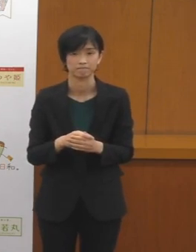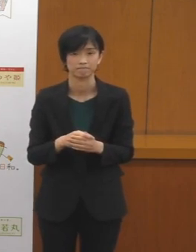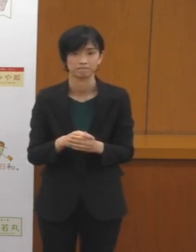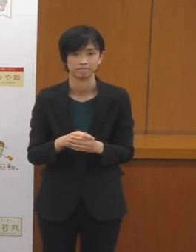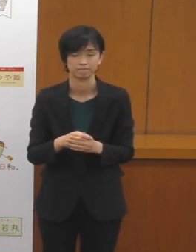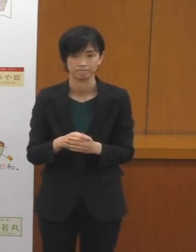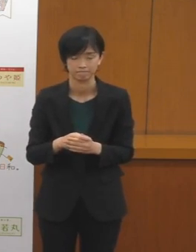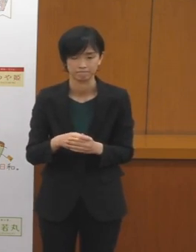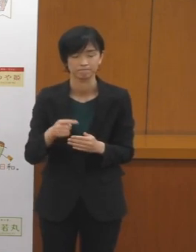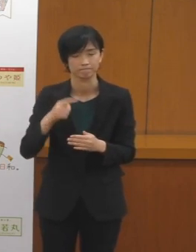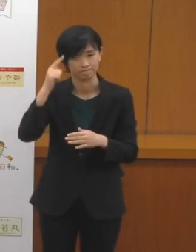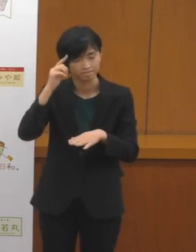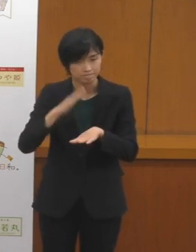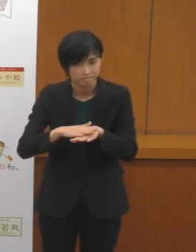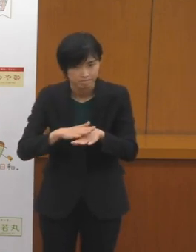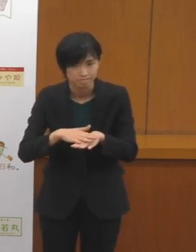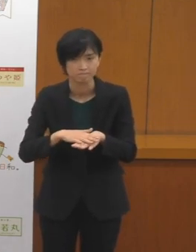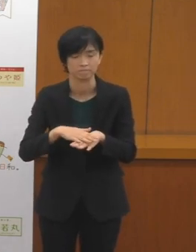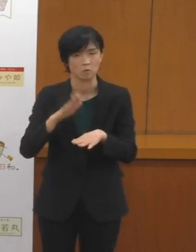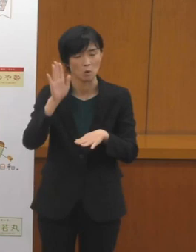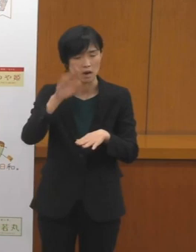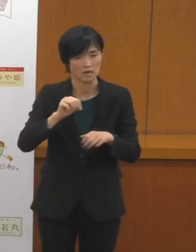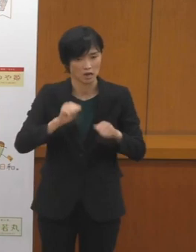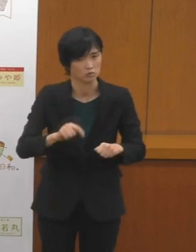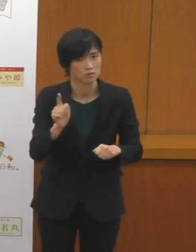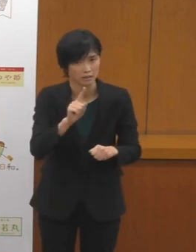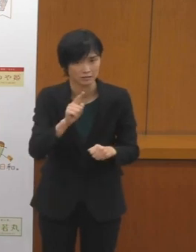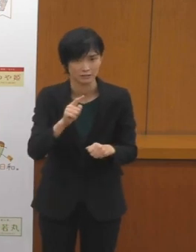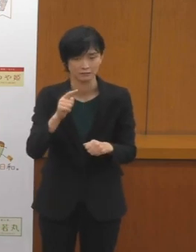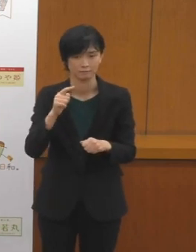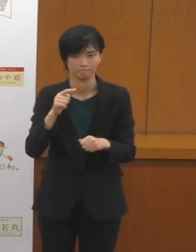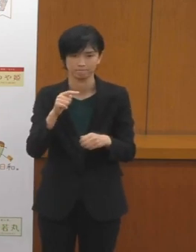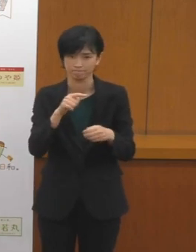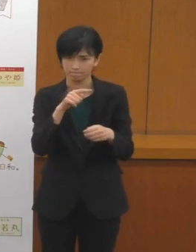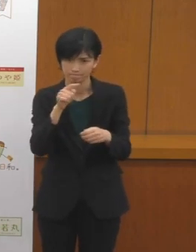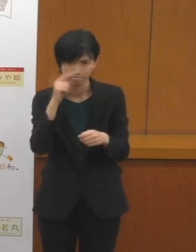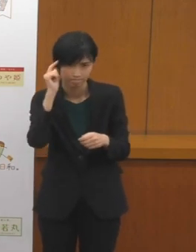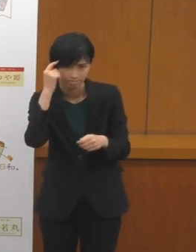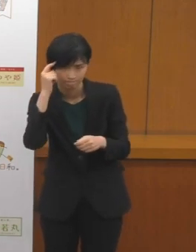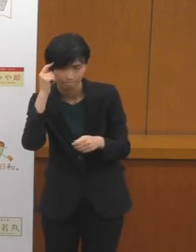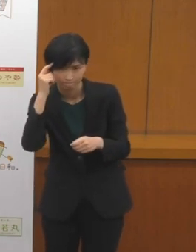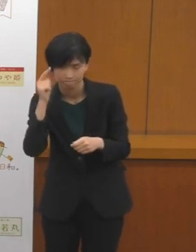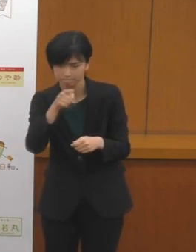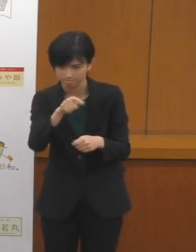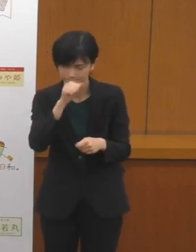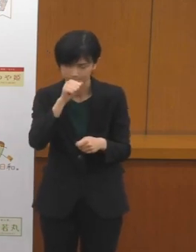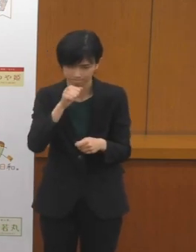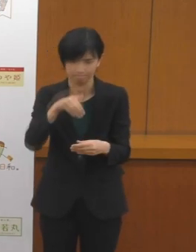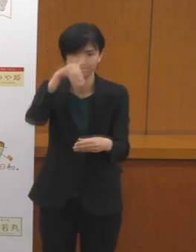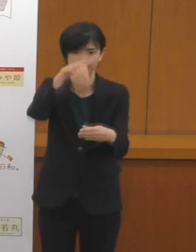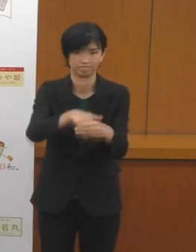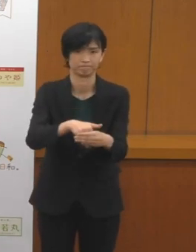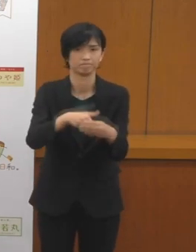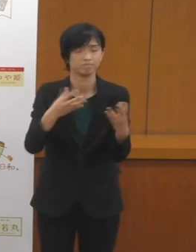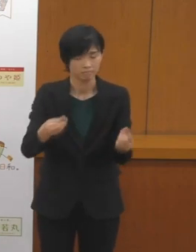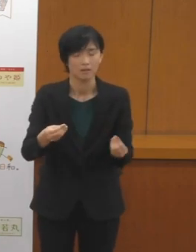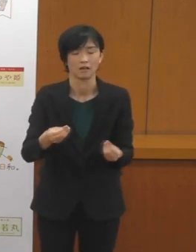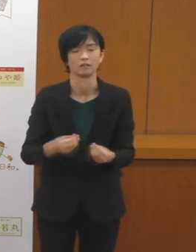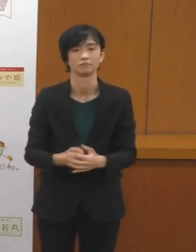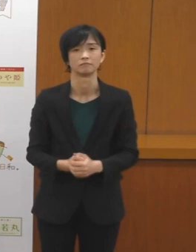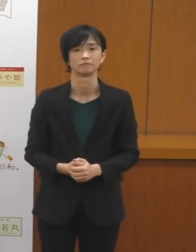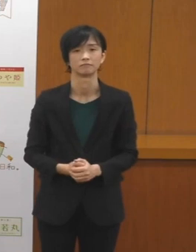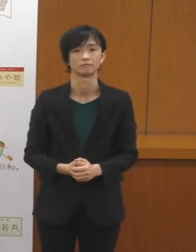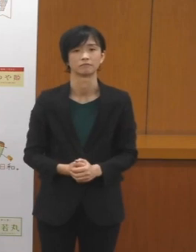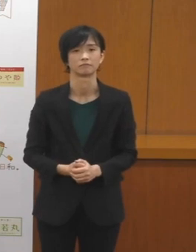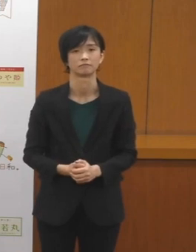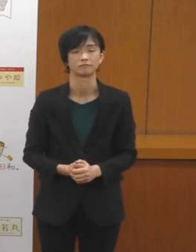新年や抱負といったことをしっかり検討されて投票していただいたものというふうに思っ